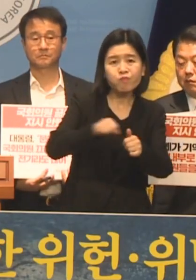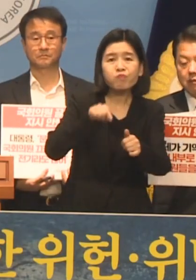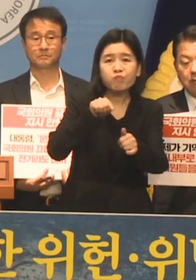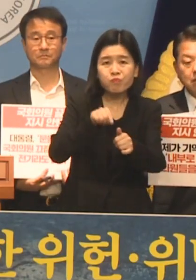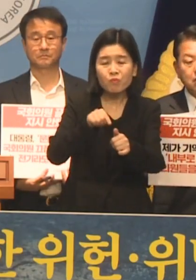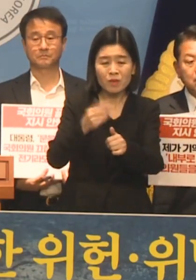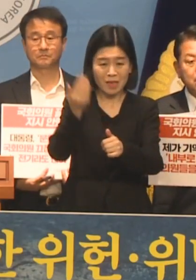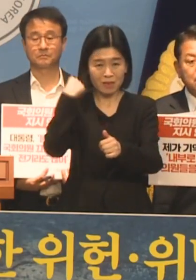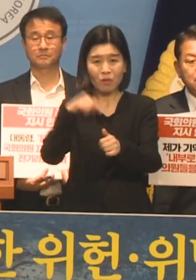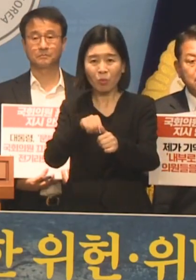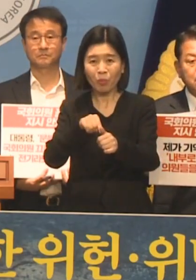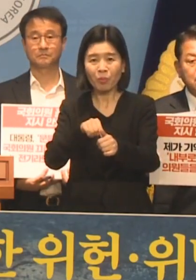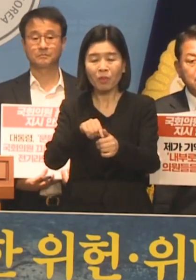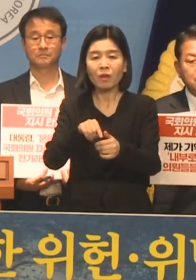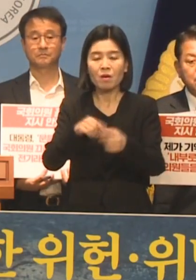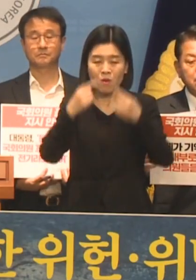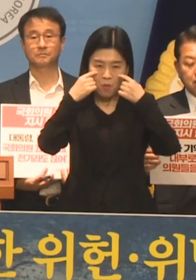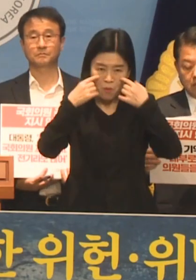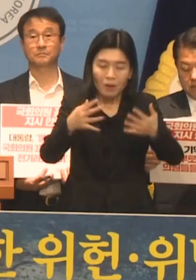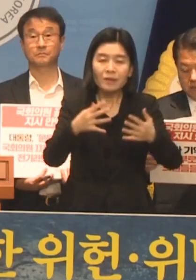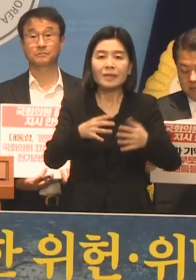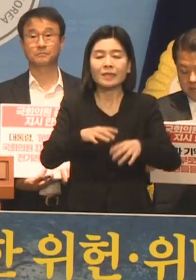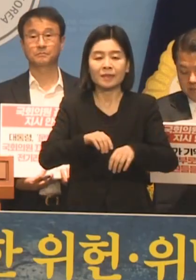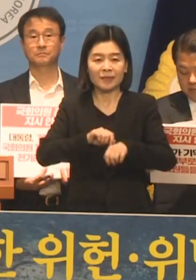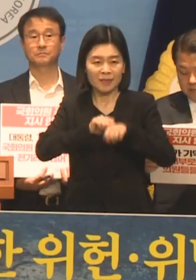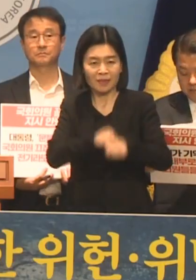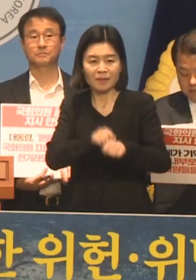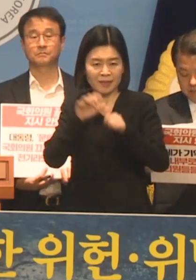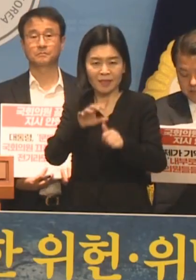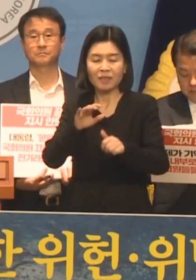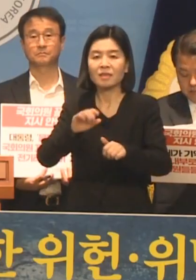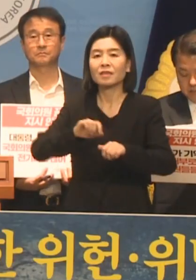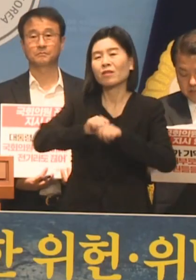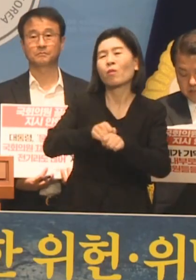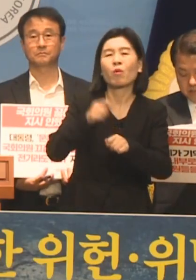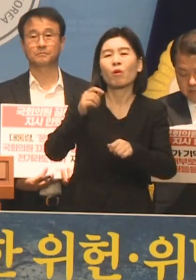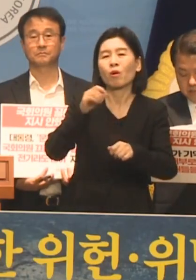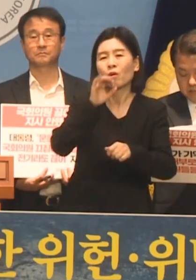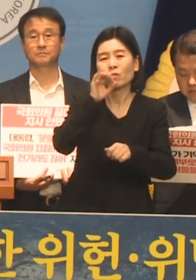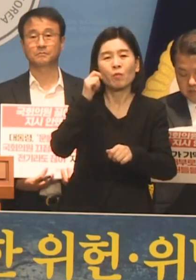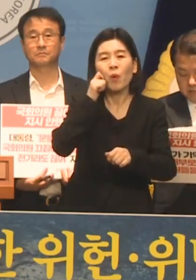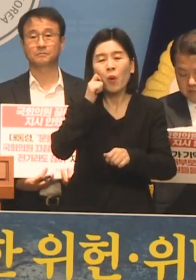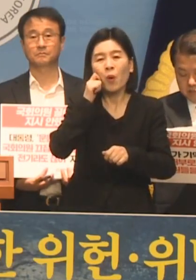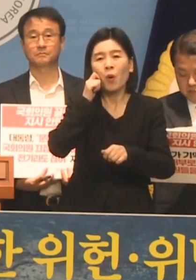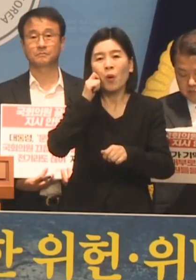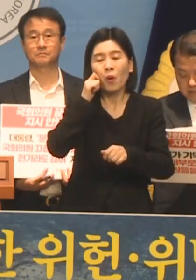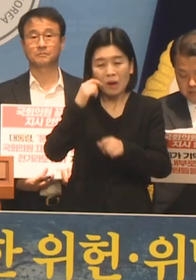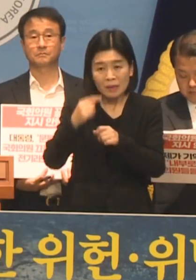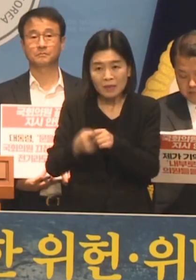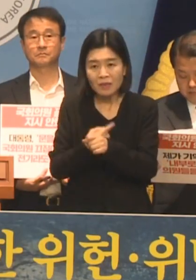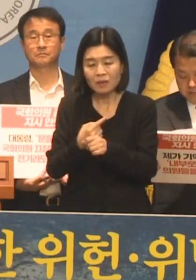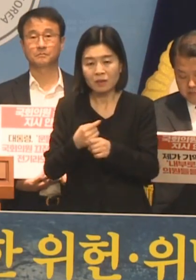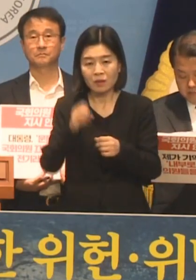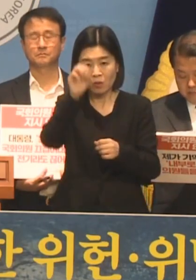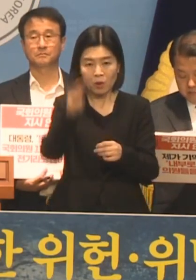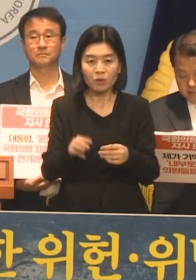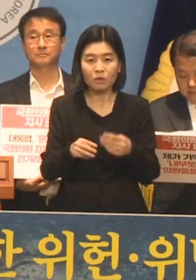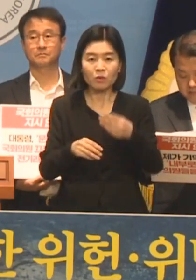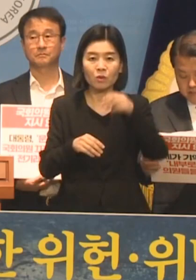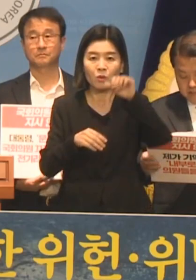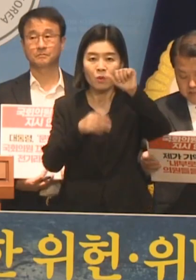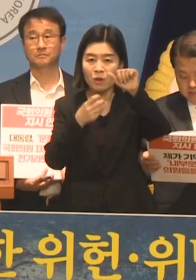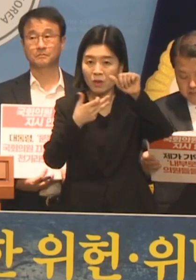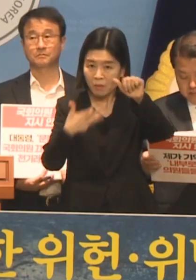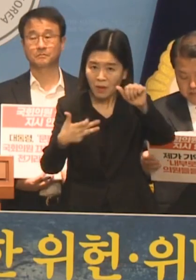당대에 단호하게 징벌하지 못했기 때문에 광주 5.18이 신군부 집권